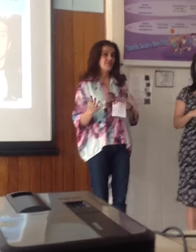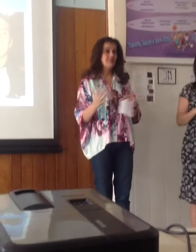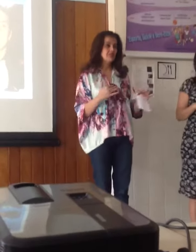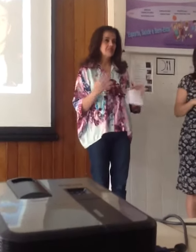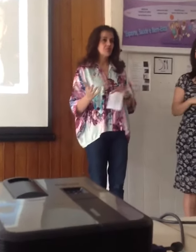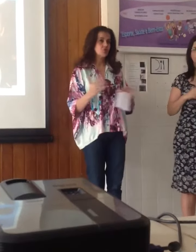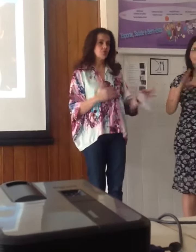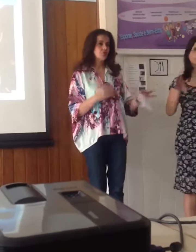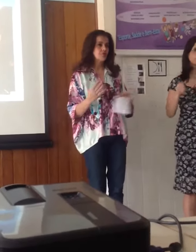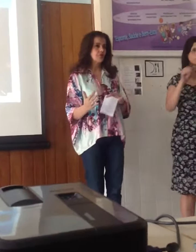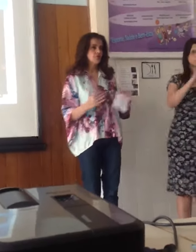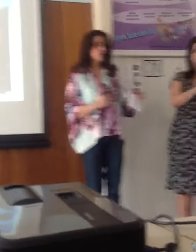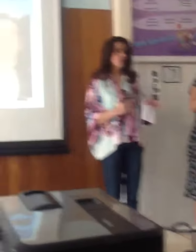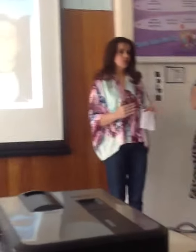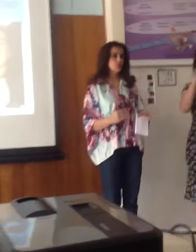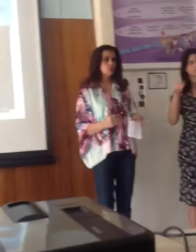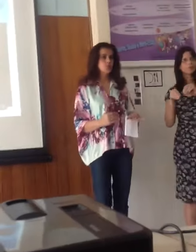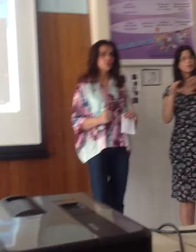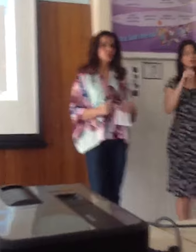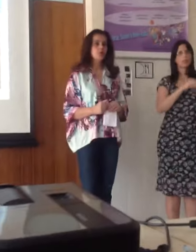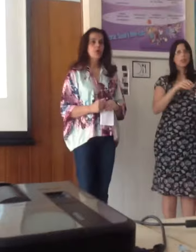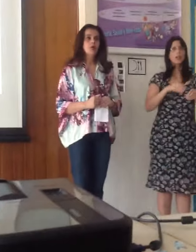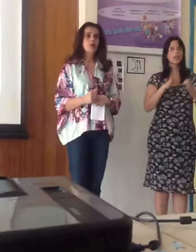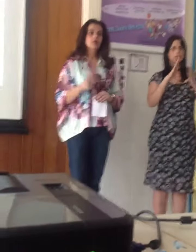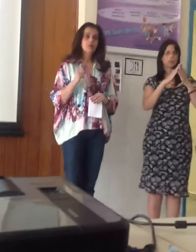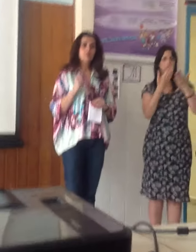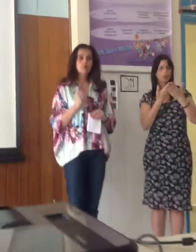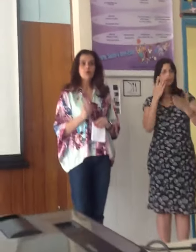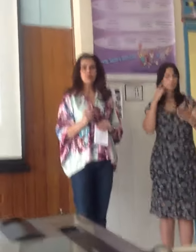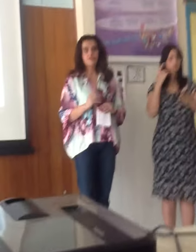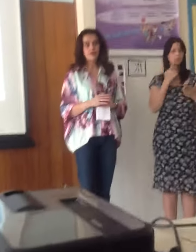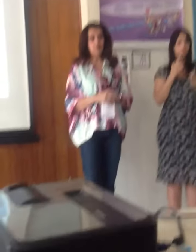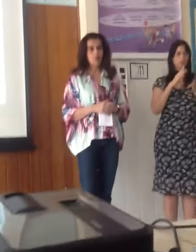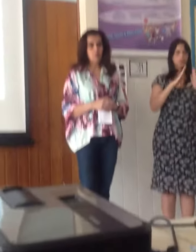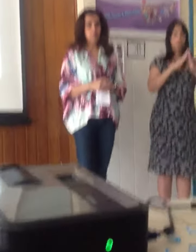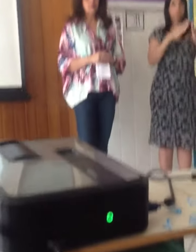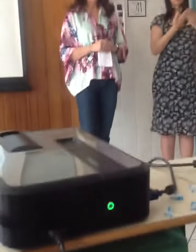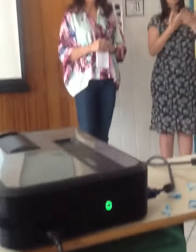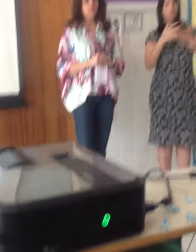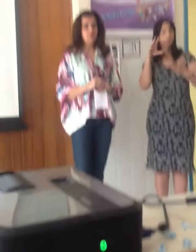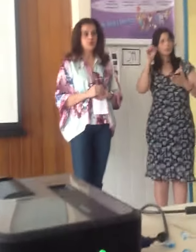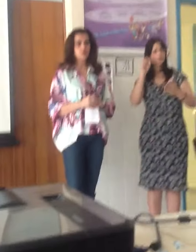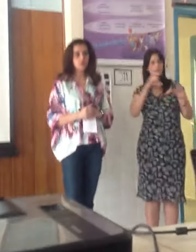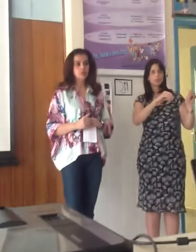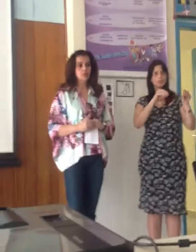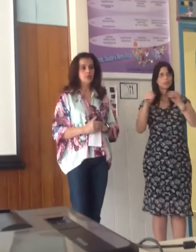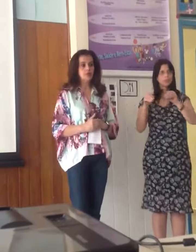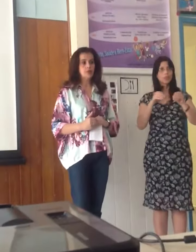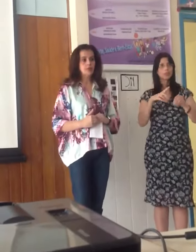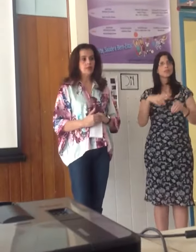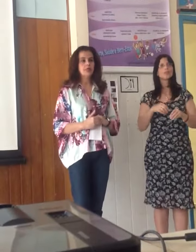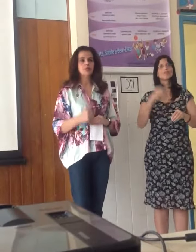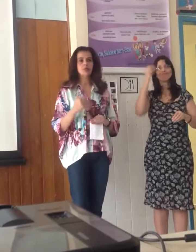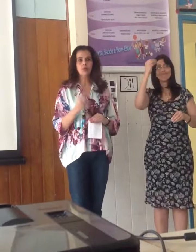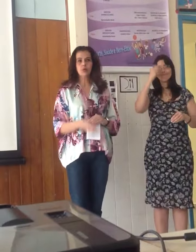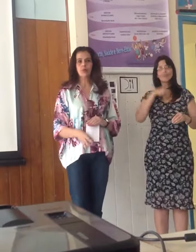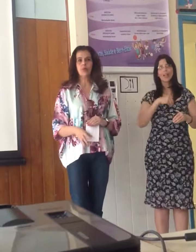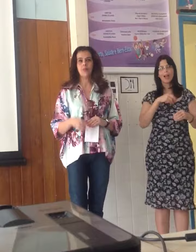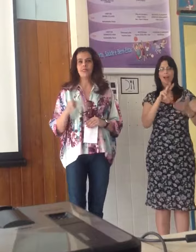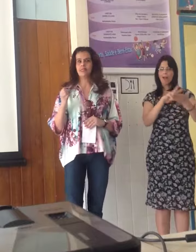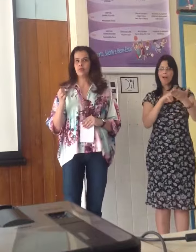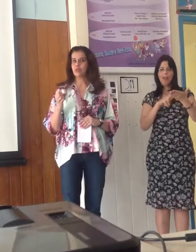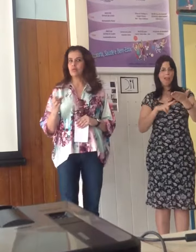idas e vindas, né, escola de ouvintes, muito fraco, no sentido do.